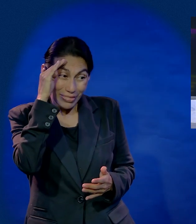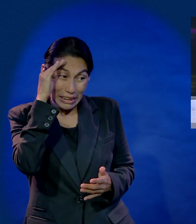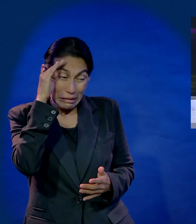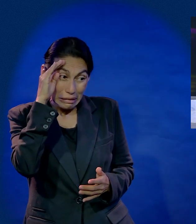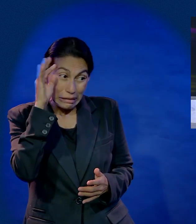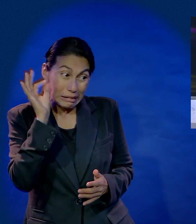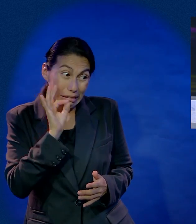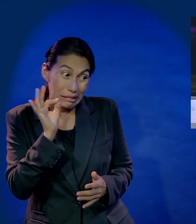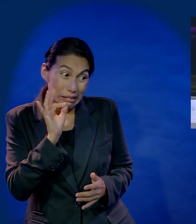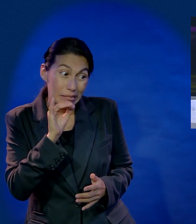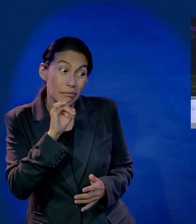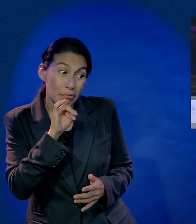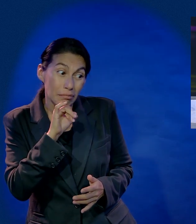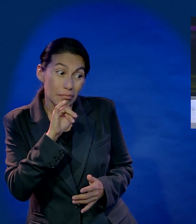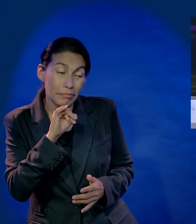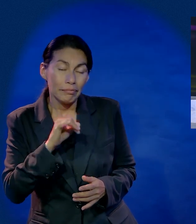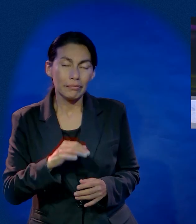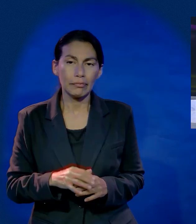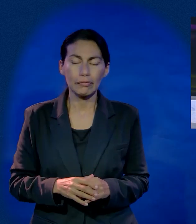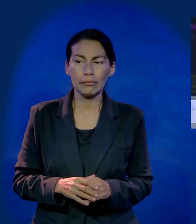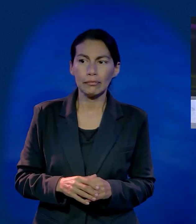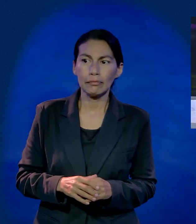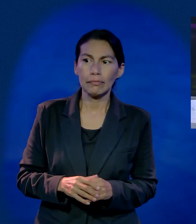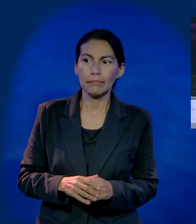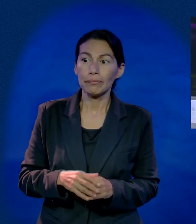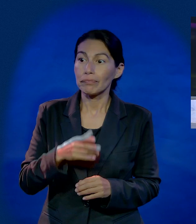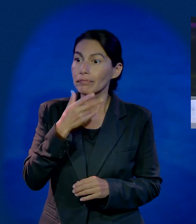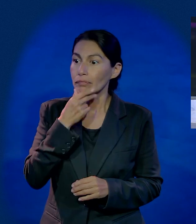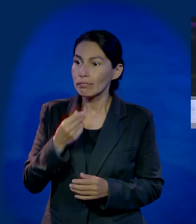Dije que lo voy a pensar, pero casi es sí.